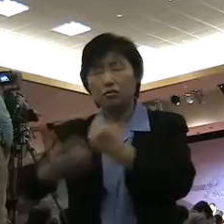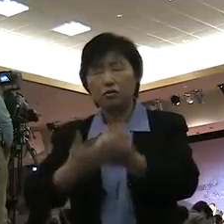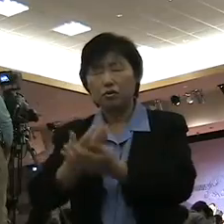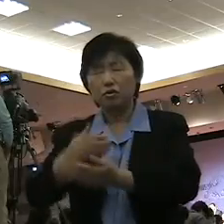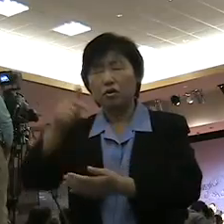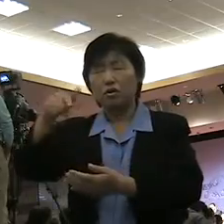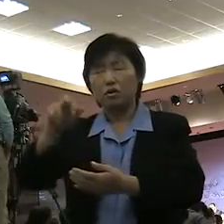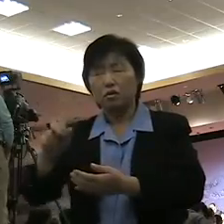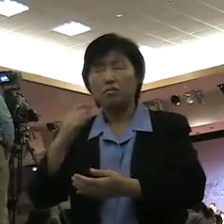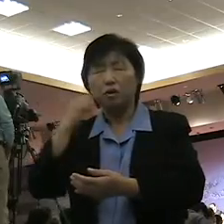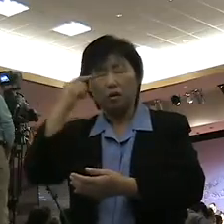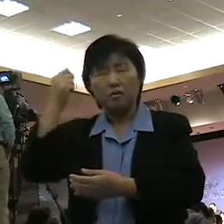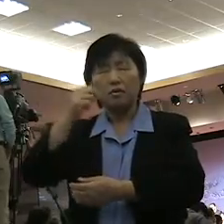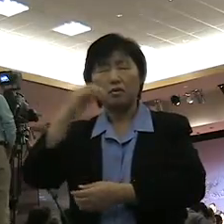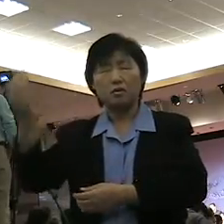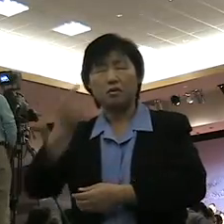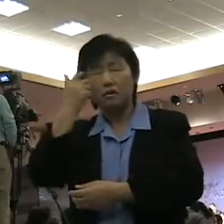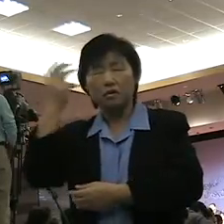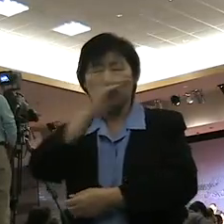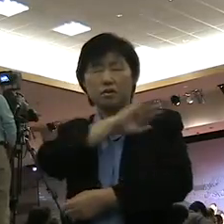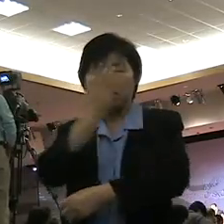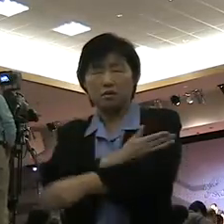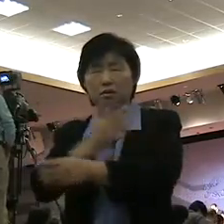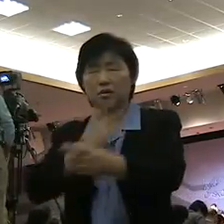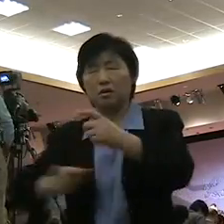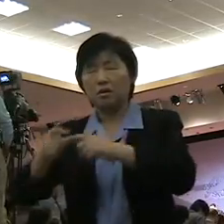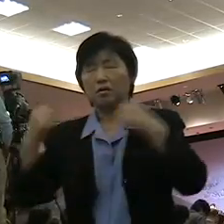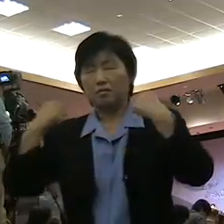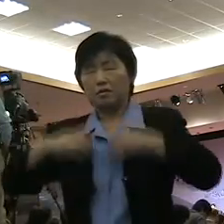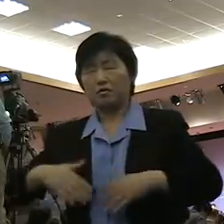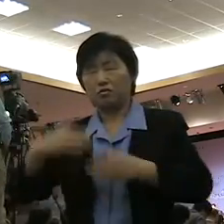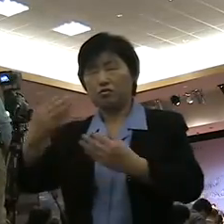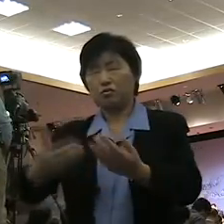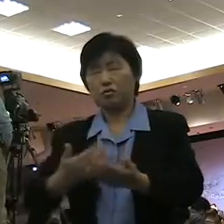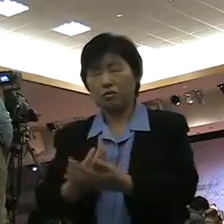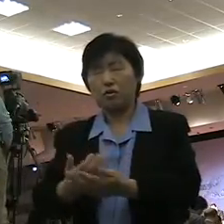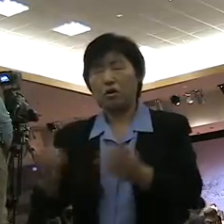성령의 능력으로 덧입혀 주시옵소서. 함께 기도합니다.